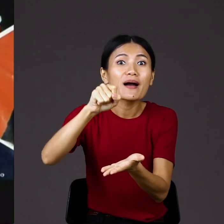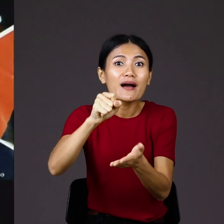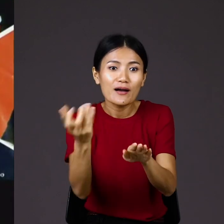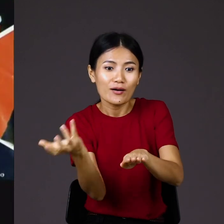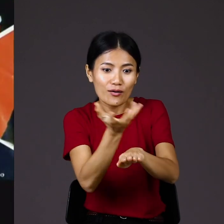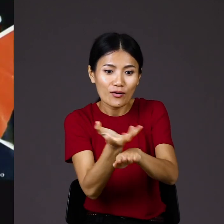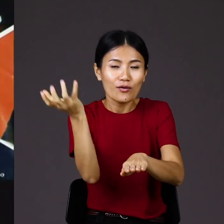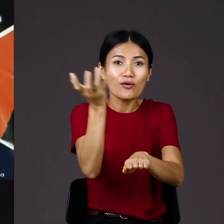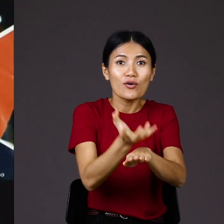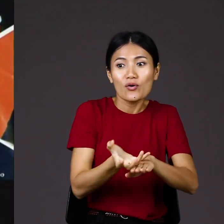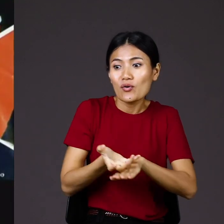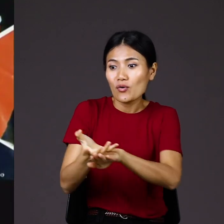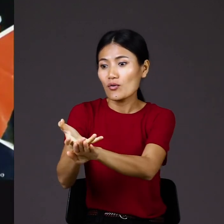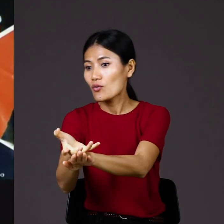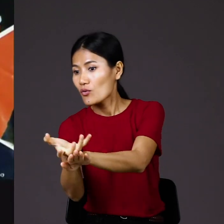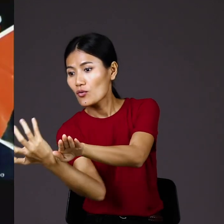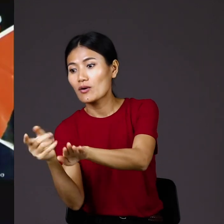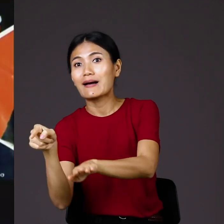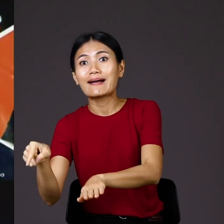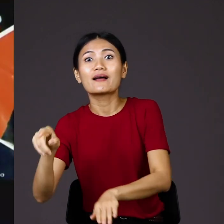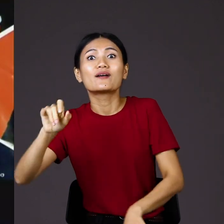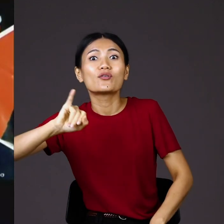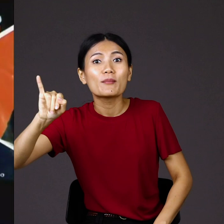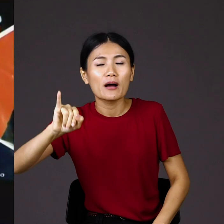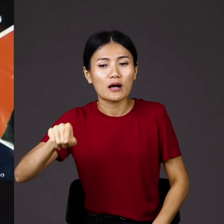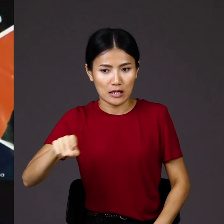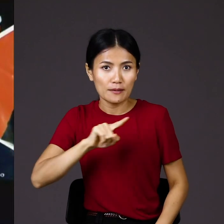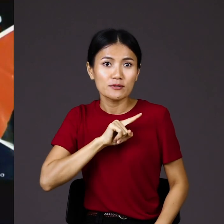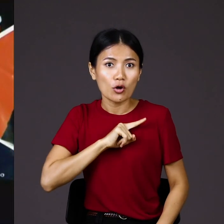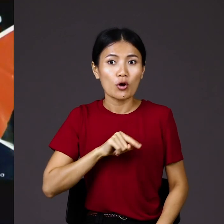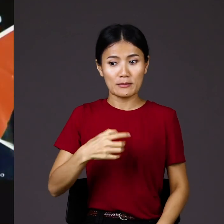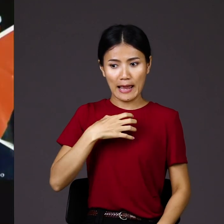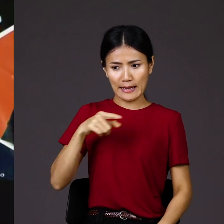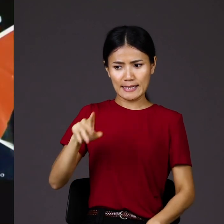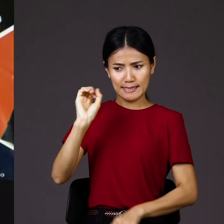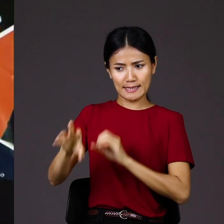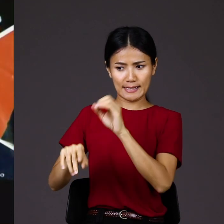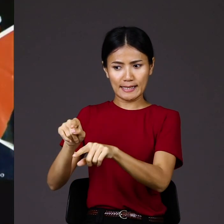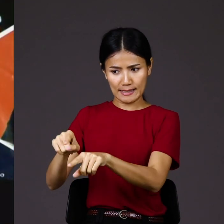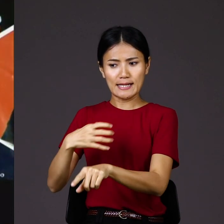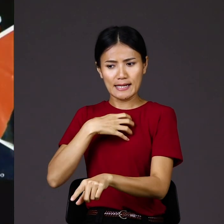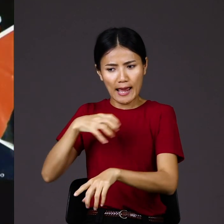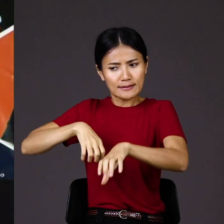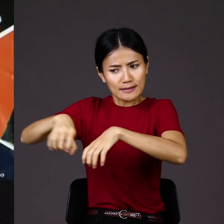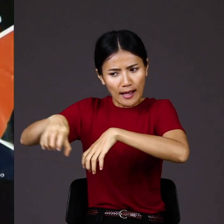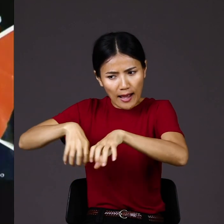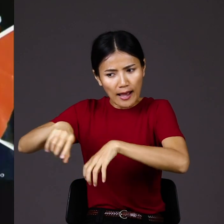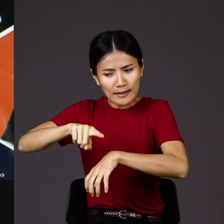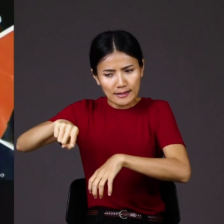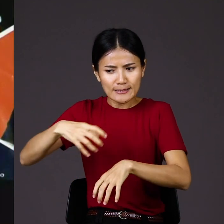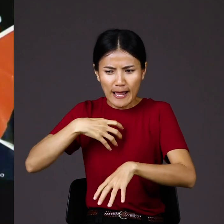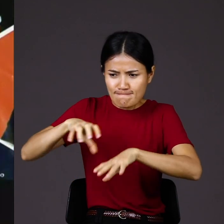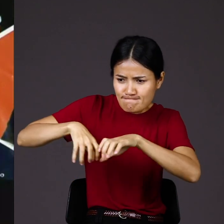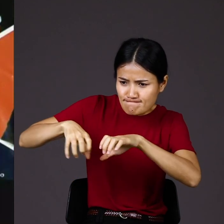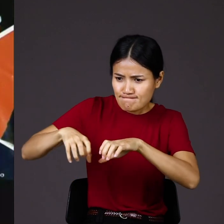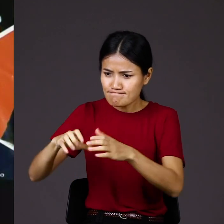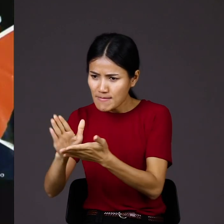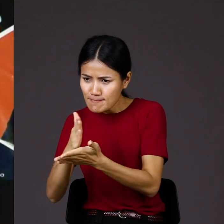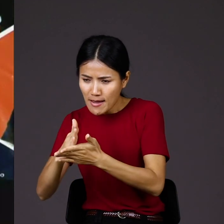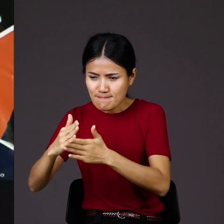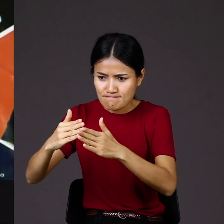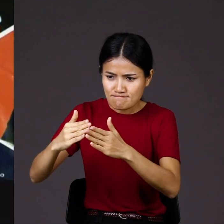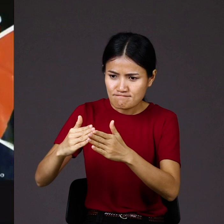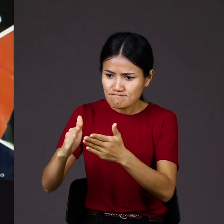ออบจ.เราอยากจะไปทำให้บ่อขยะของจังหวัดนนท